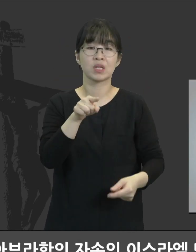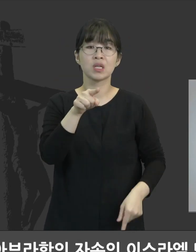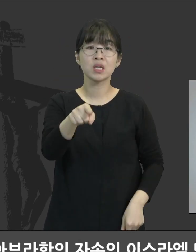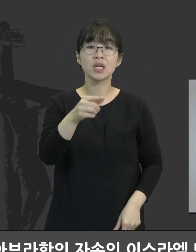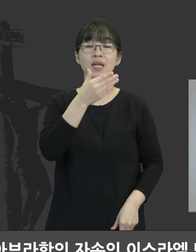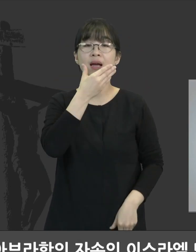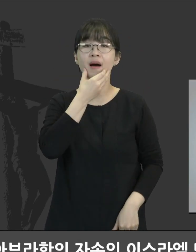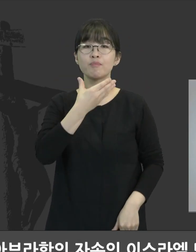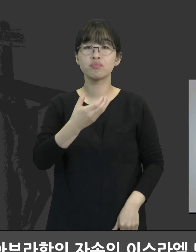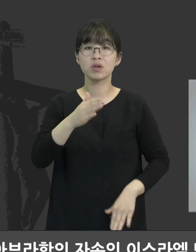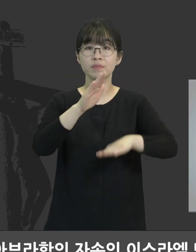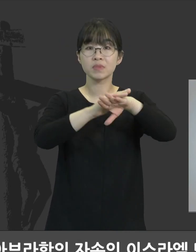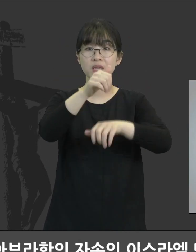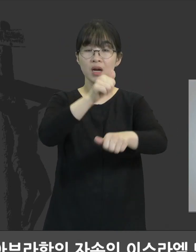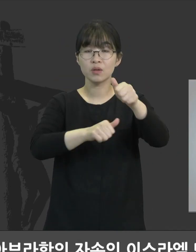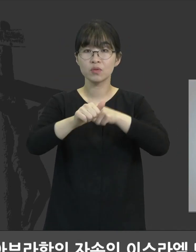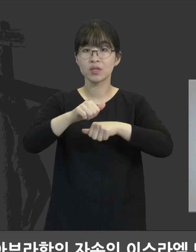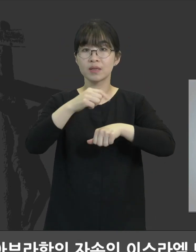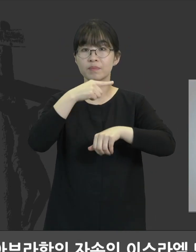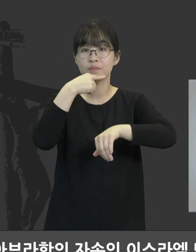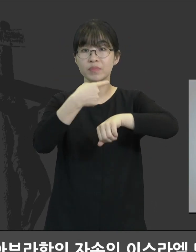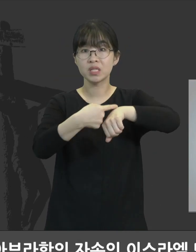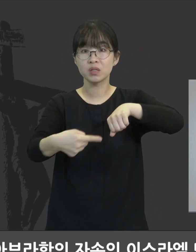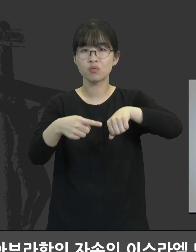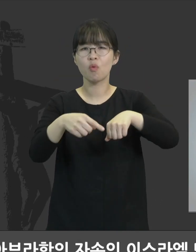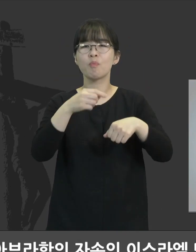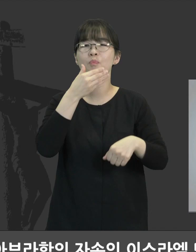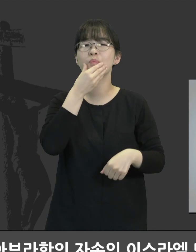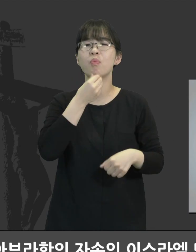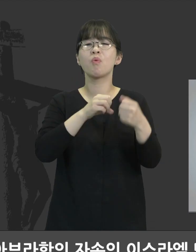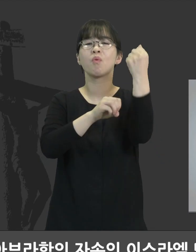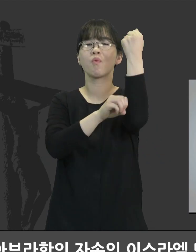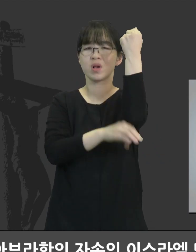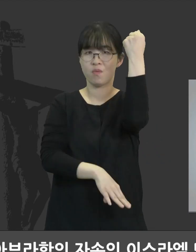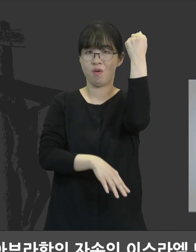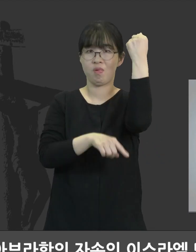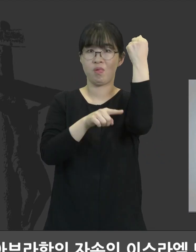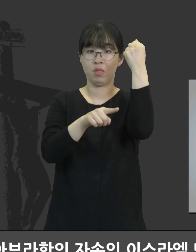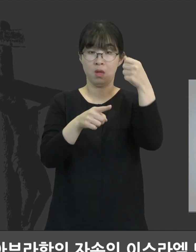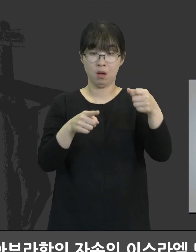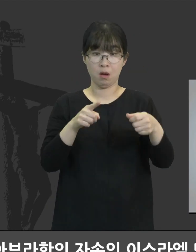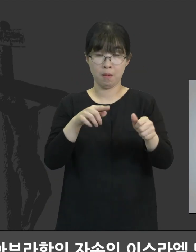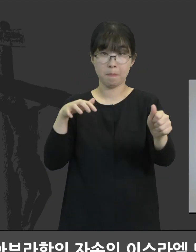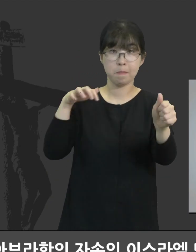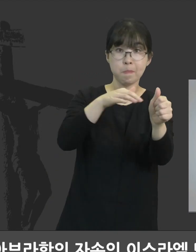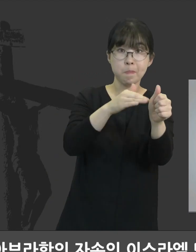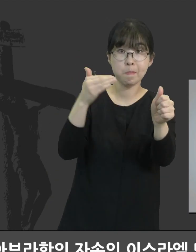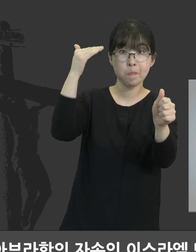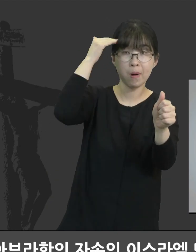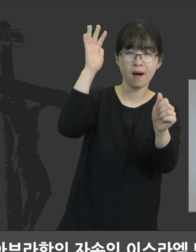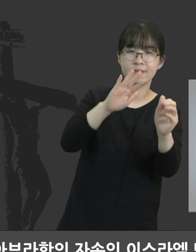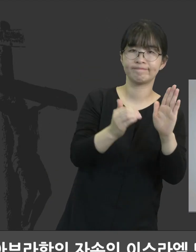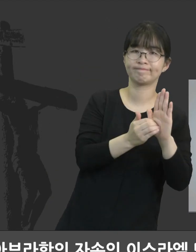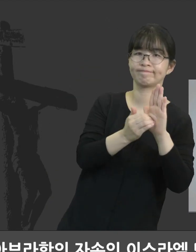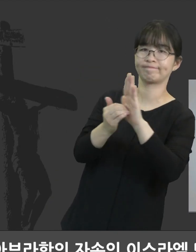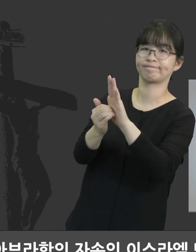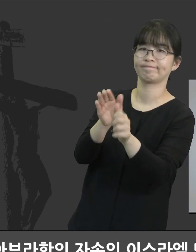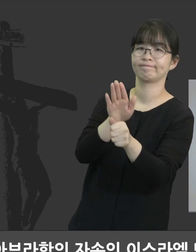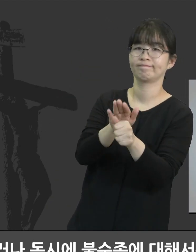자손인 이스라엘 민족이 복의 근원이 되고 그들을 대적하는 적들을 패하게 하신다는 내용을 담고 있죠.